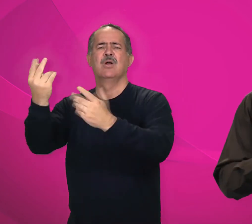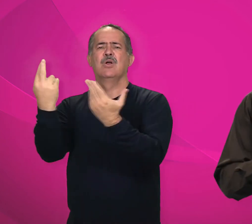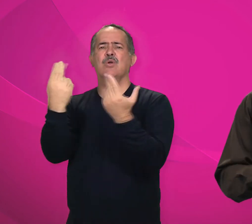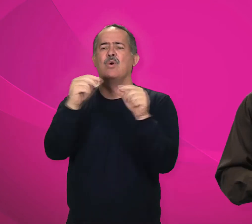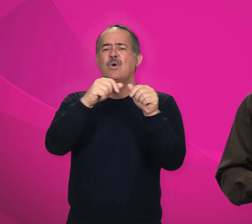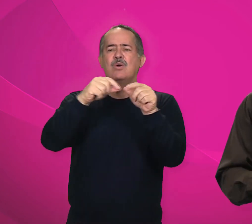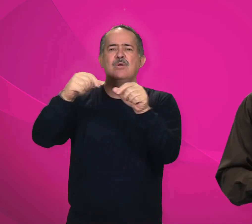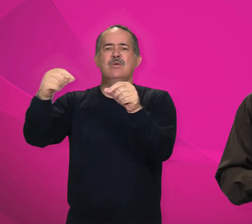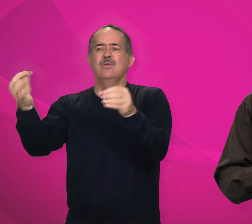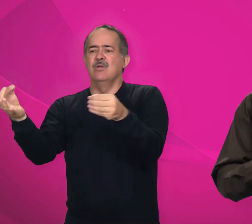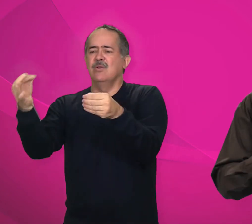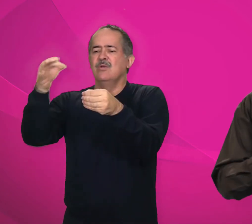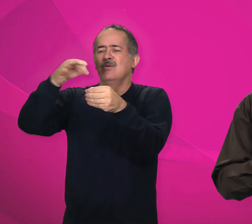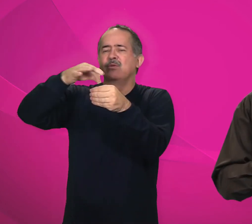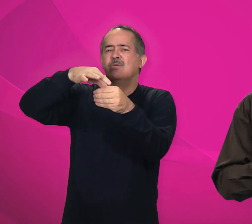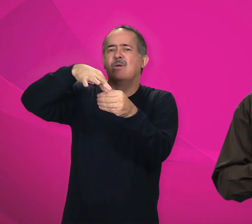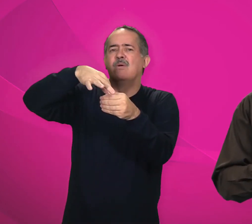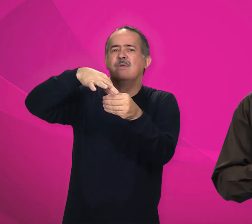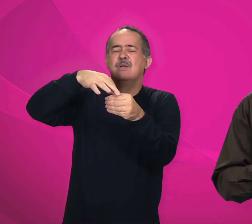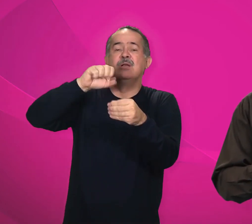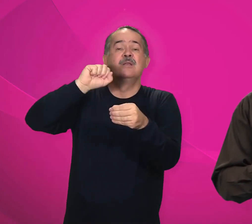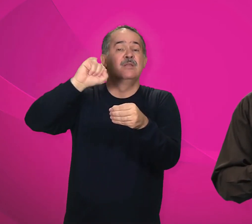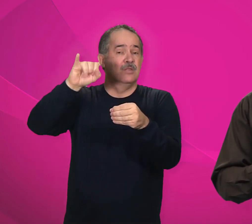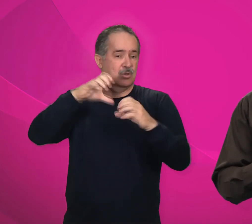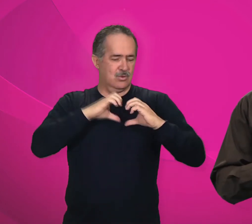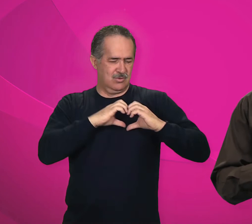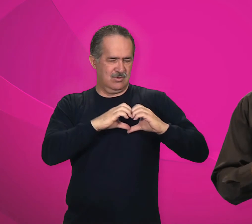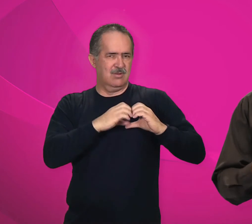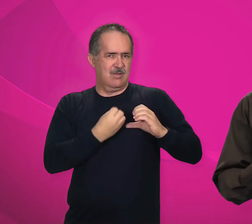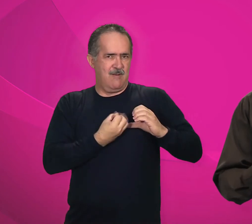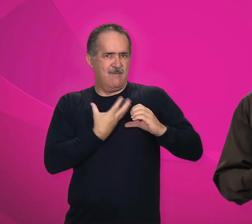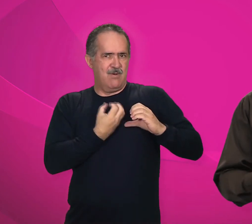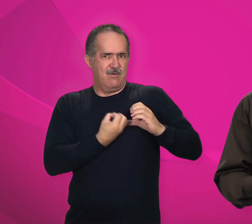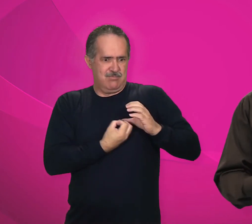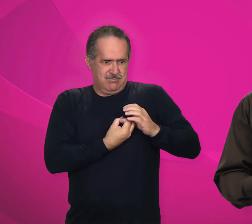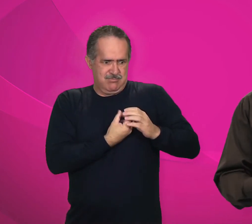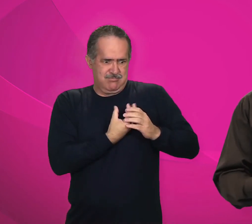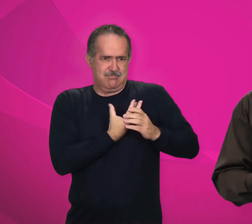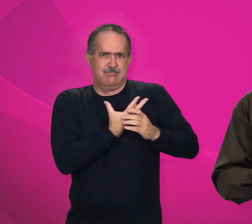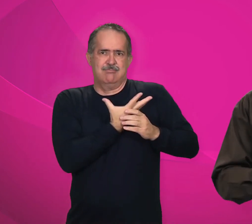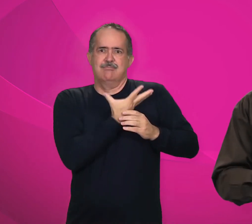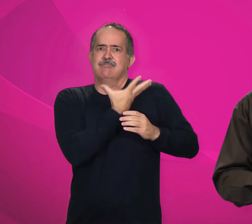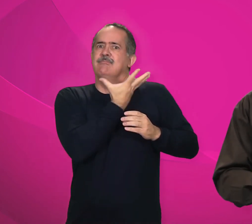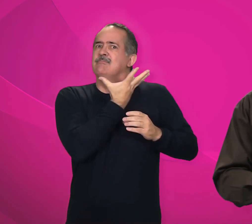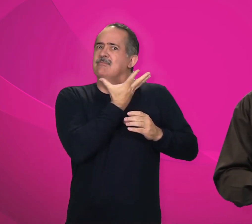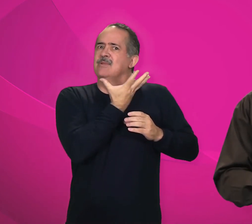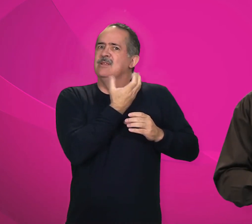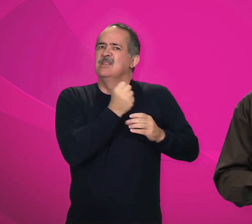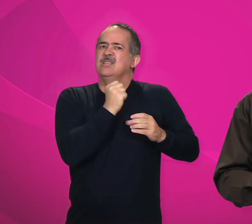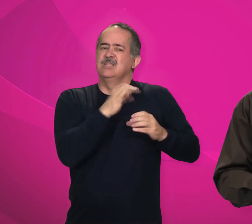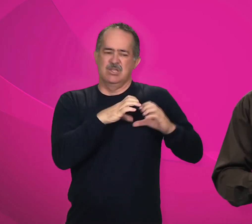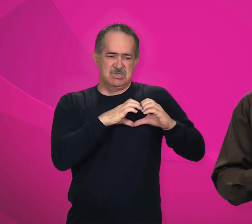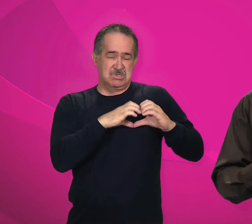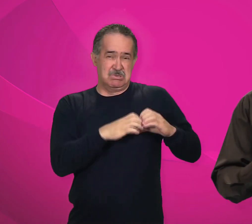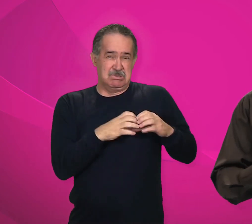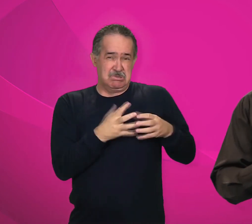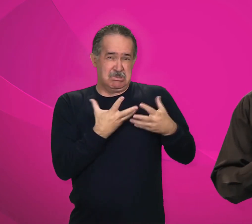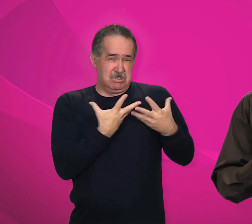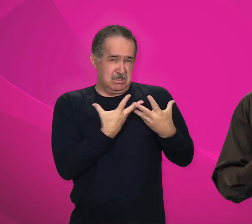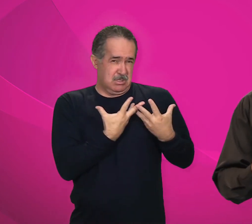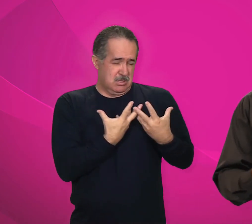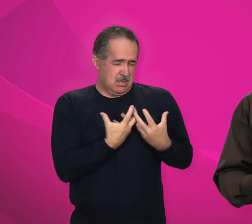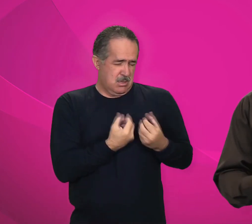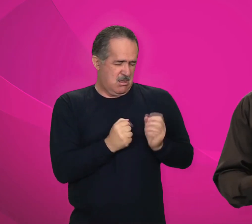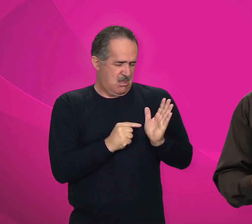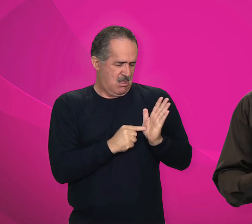é como a terra que recebe semente. Se é um coração bom, dará frutos. Mas se o coração